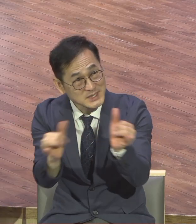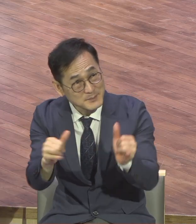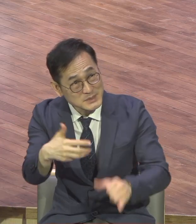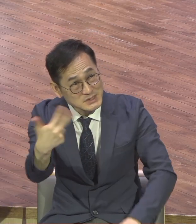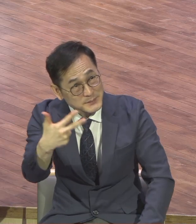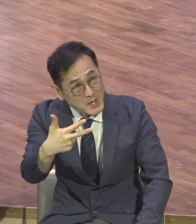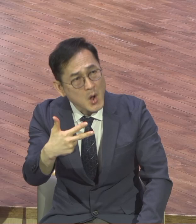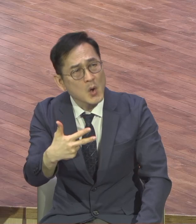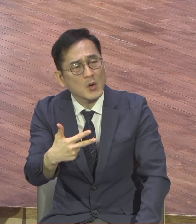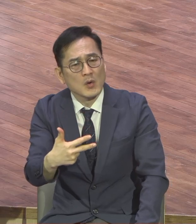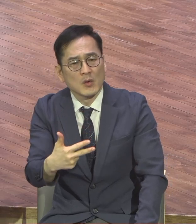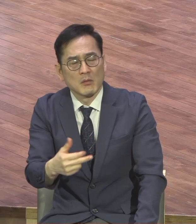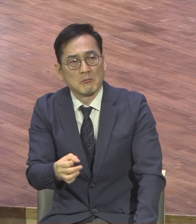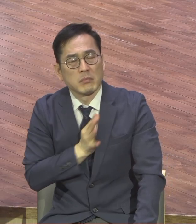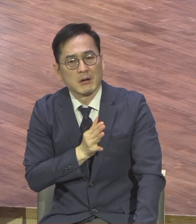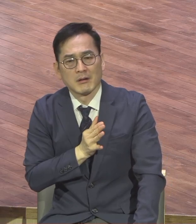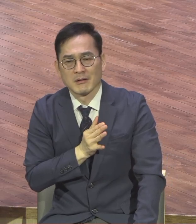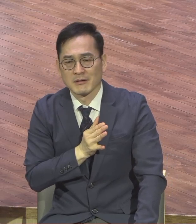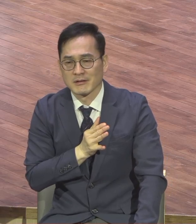계획이고 하나님의 방법이다.